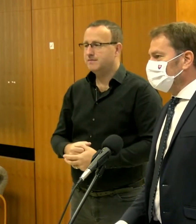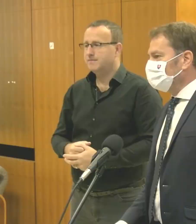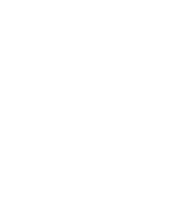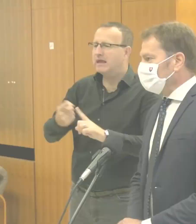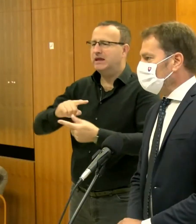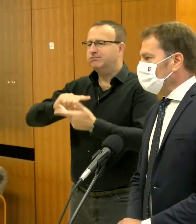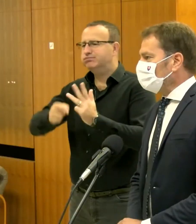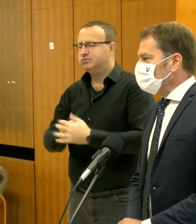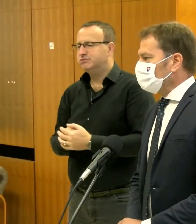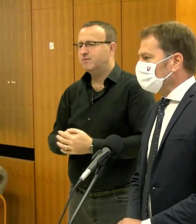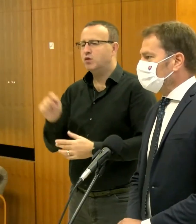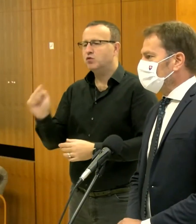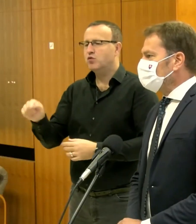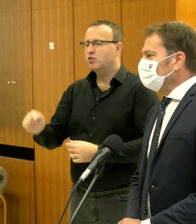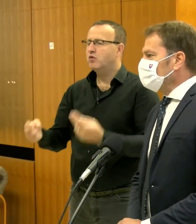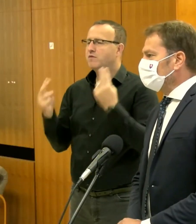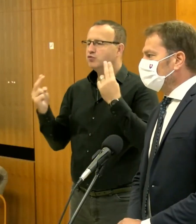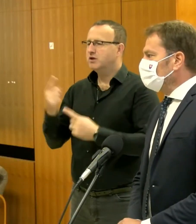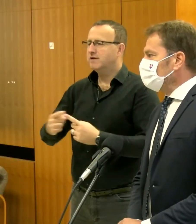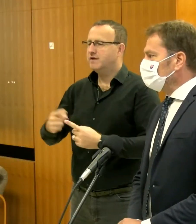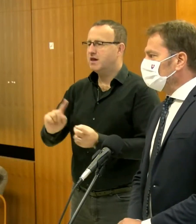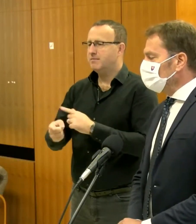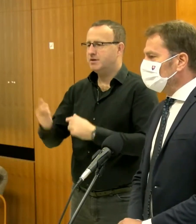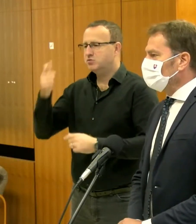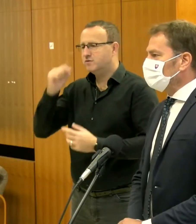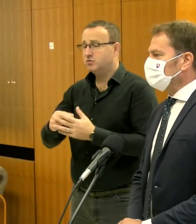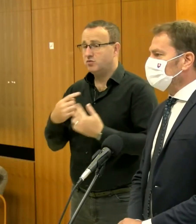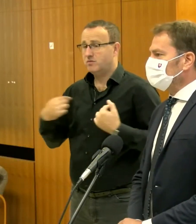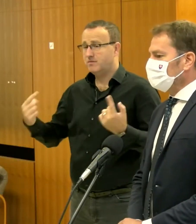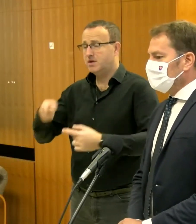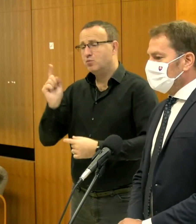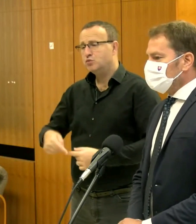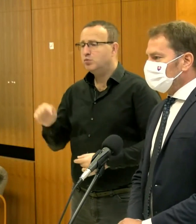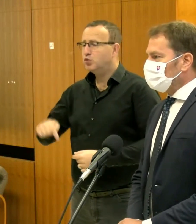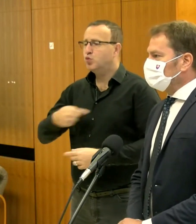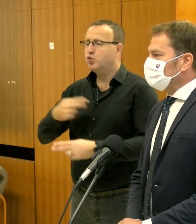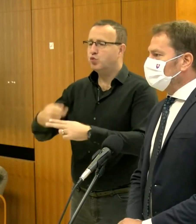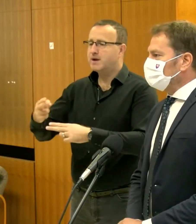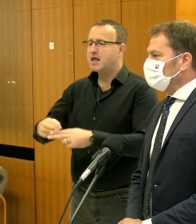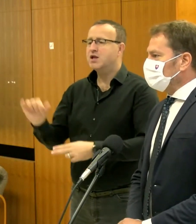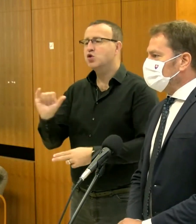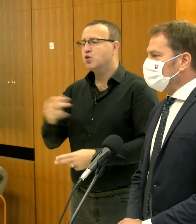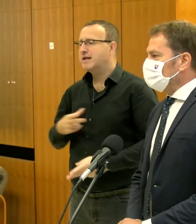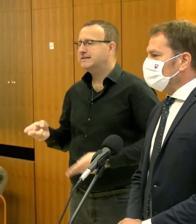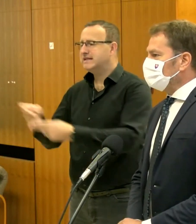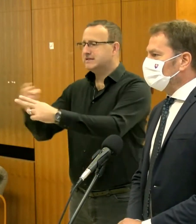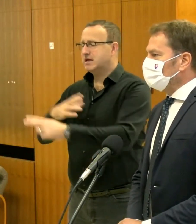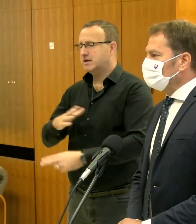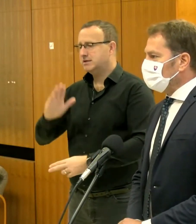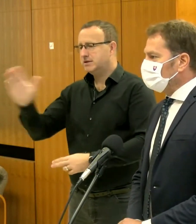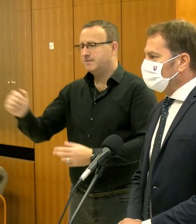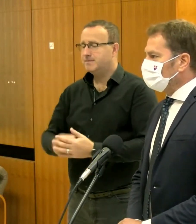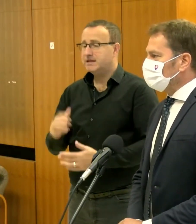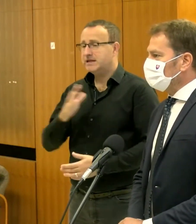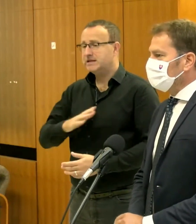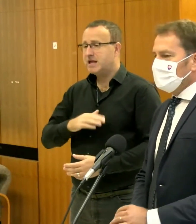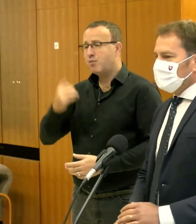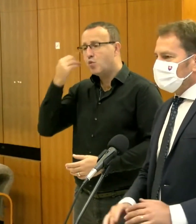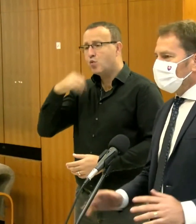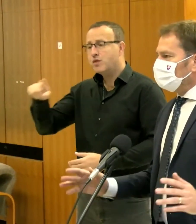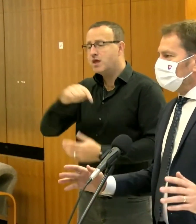tých návrhov. Toto je naozaj kľúčová chvíľa pre Slovensko. My si tu musíme upratať, že ktorou cestou chceme ísť. Či chceme ľuďom zalepovať